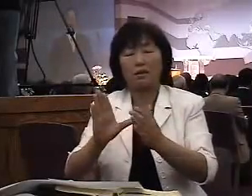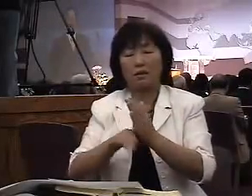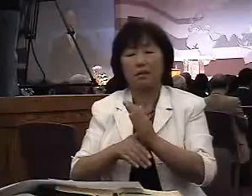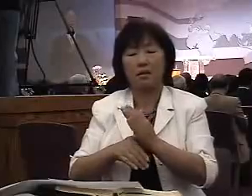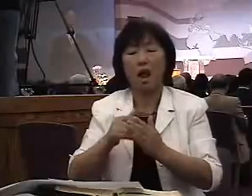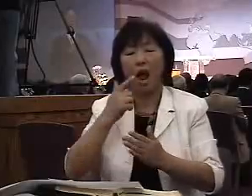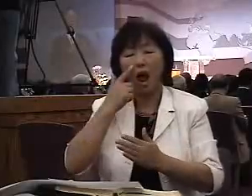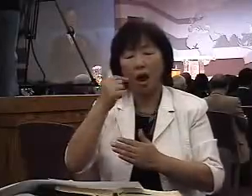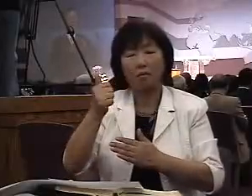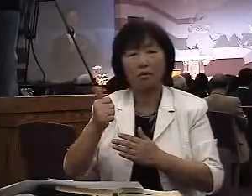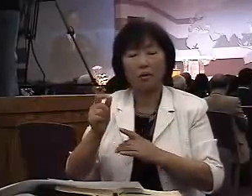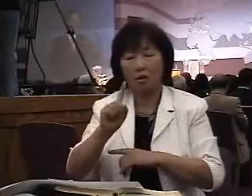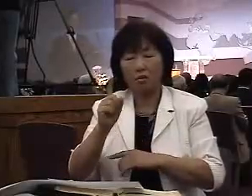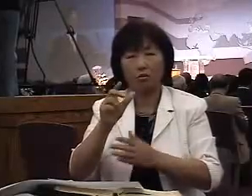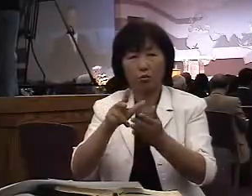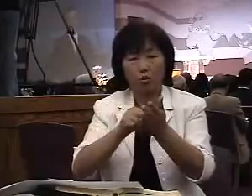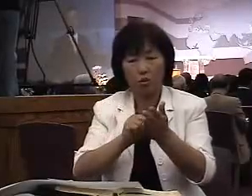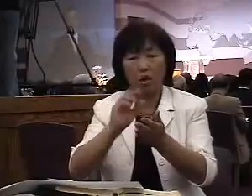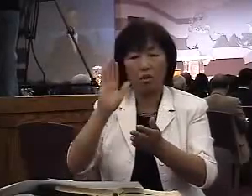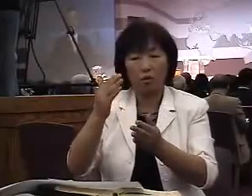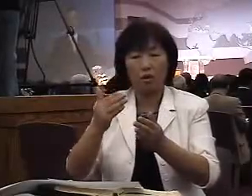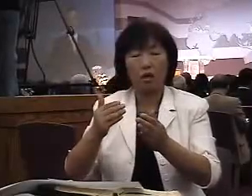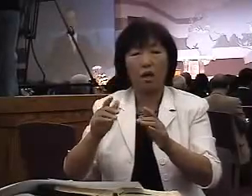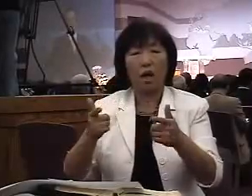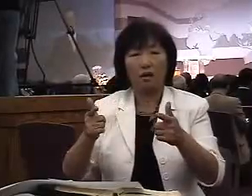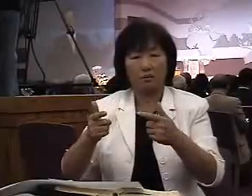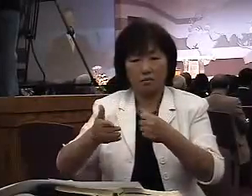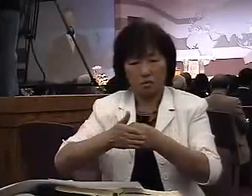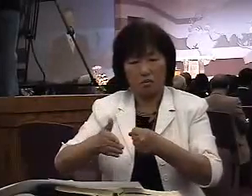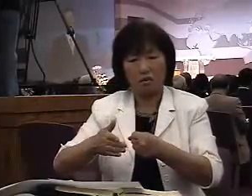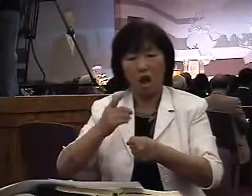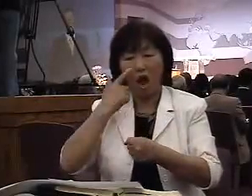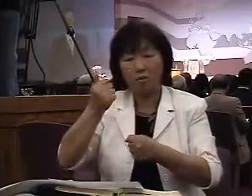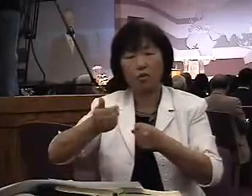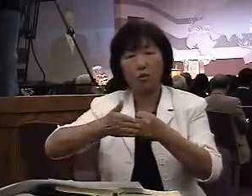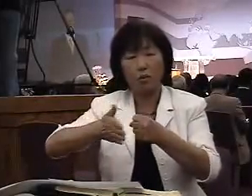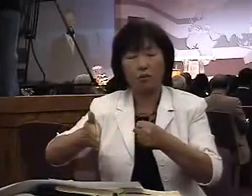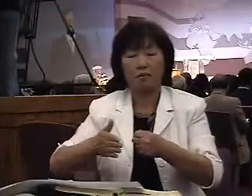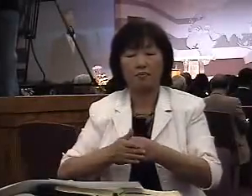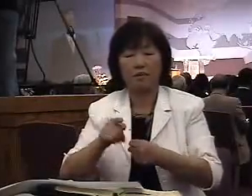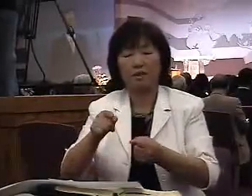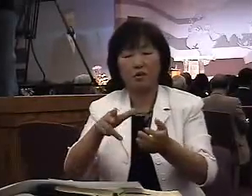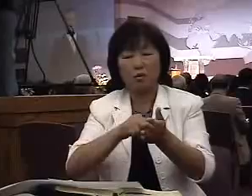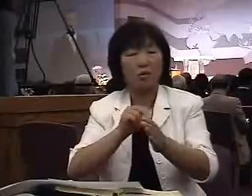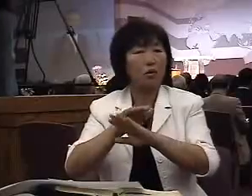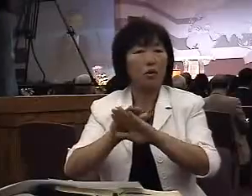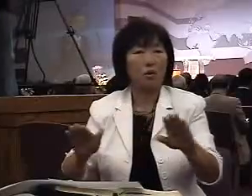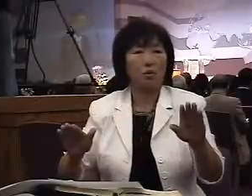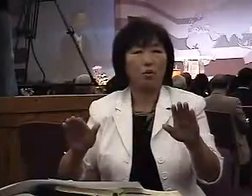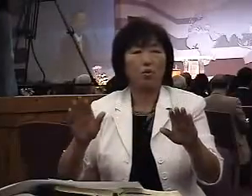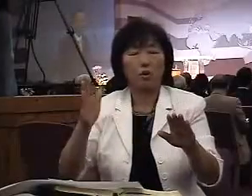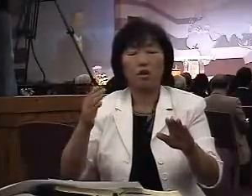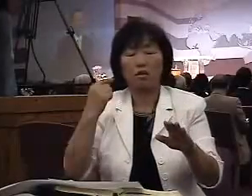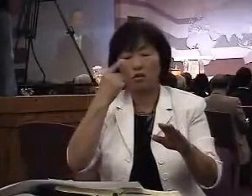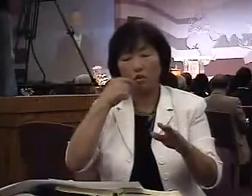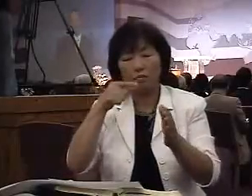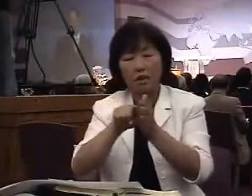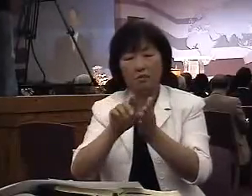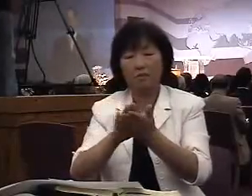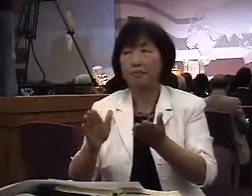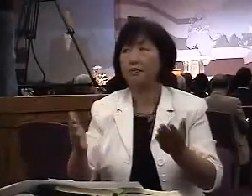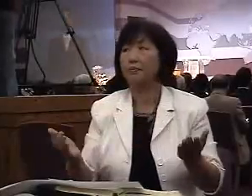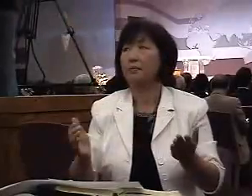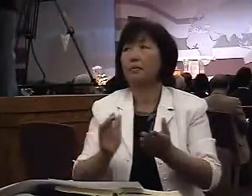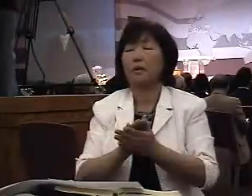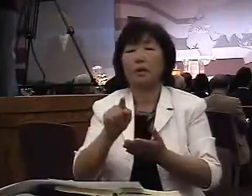그것은 아버지에게 아무런 문제가 되지 않기 때문에 아버지로 말미암아 그 문제가 해결될 줄로 믿습니다. 우리가